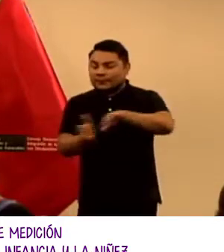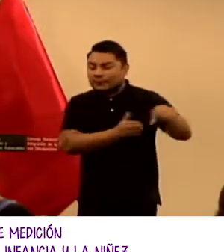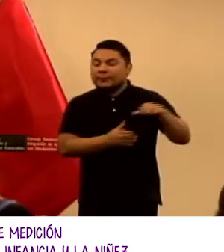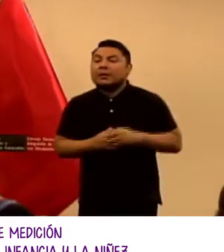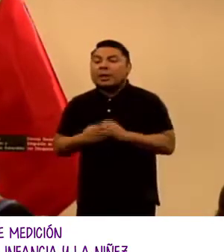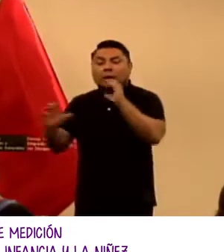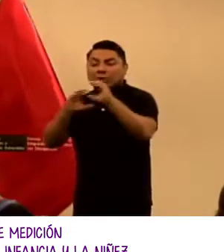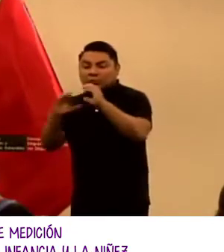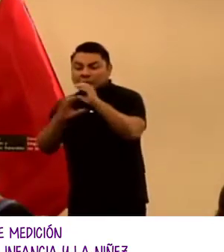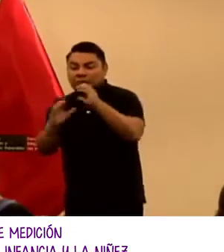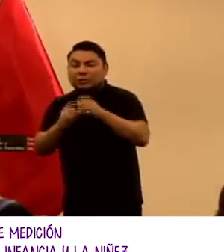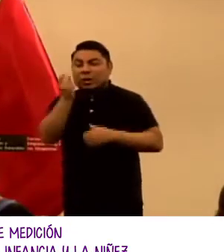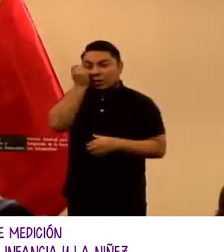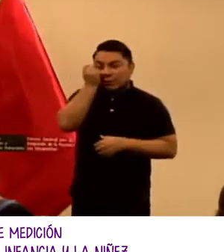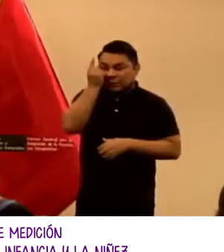Comunicación y comprensión